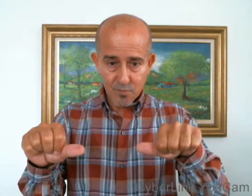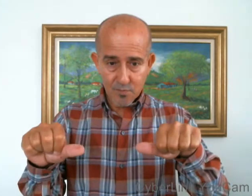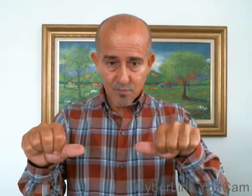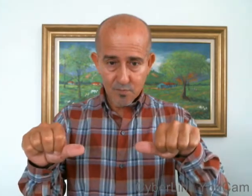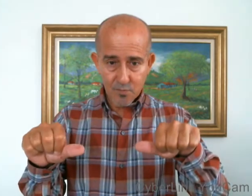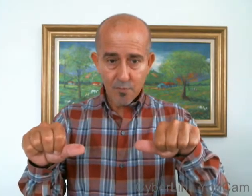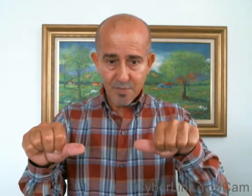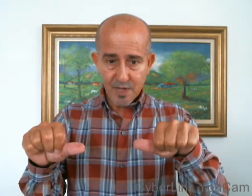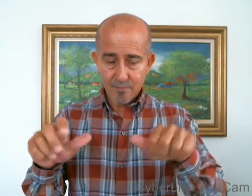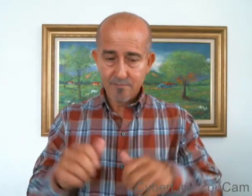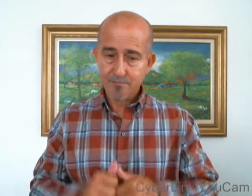un pie.